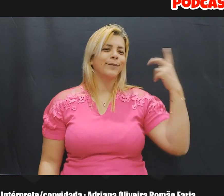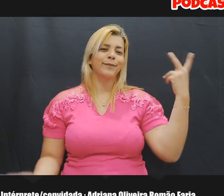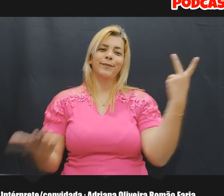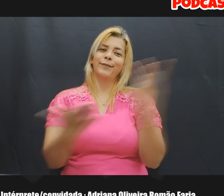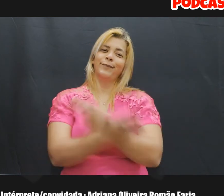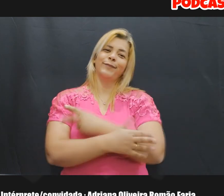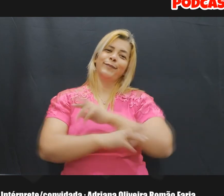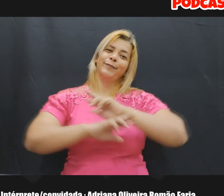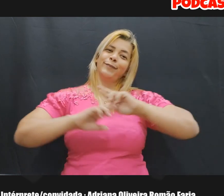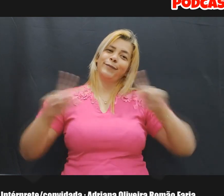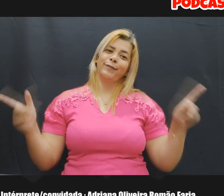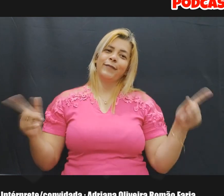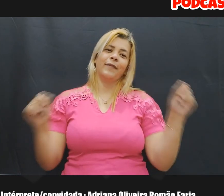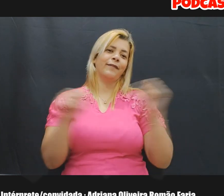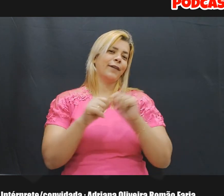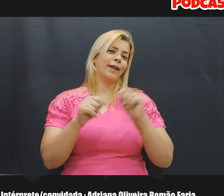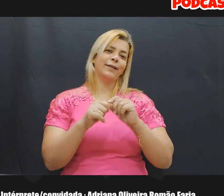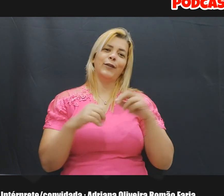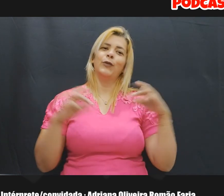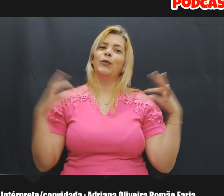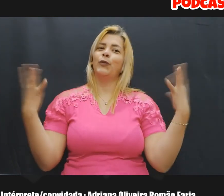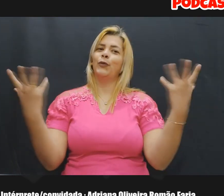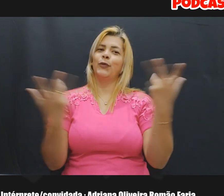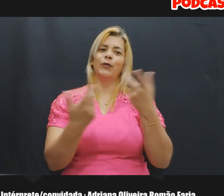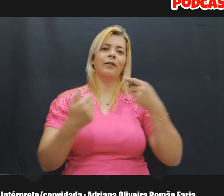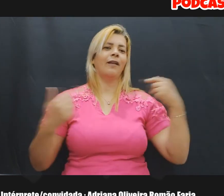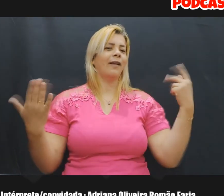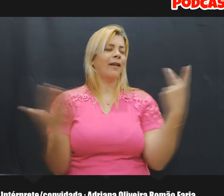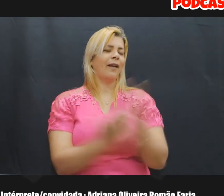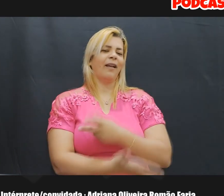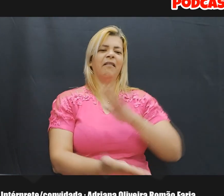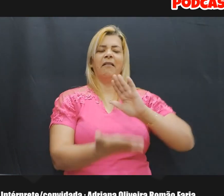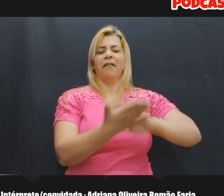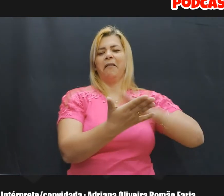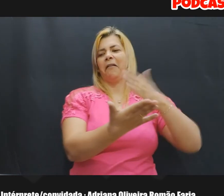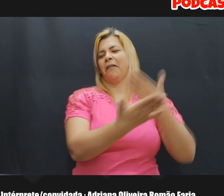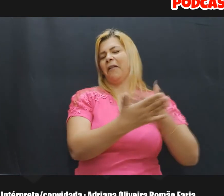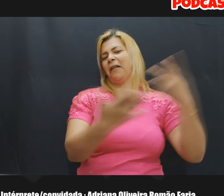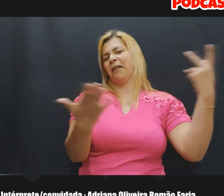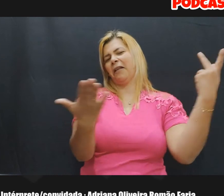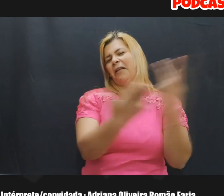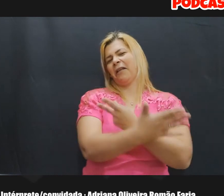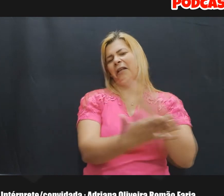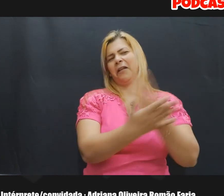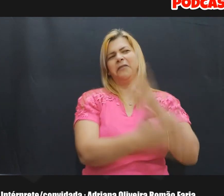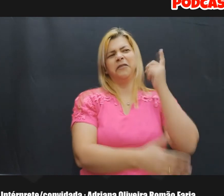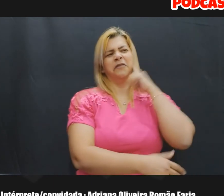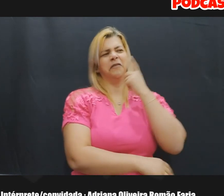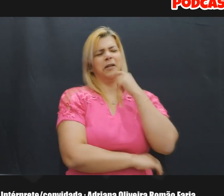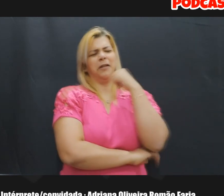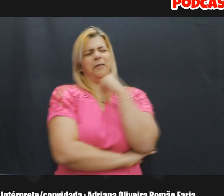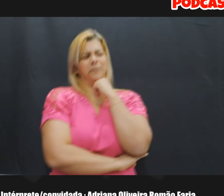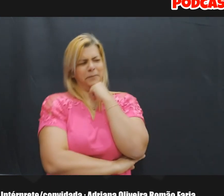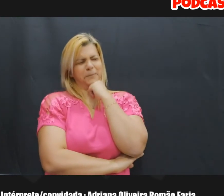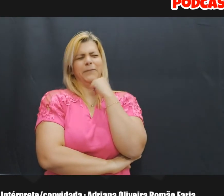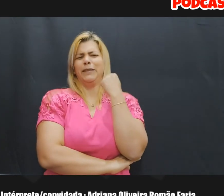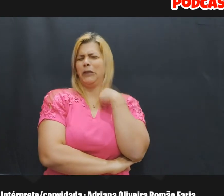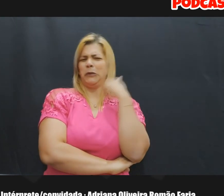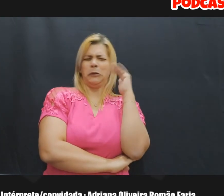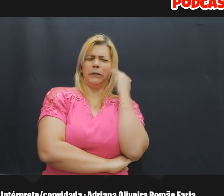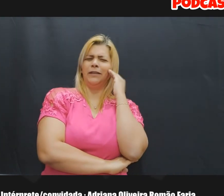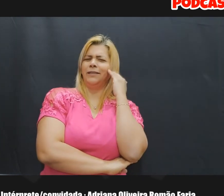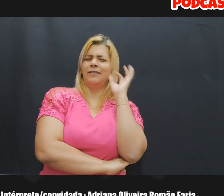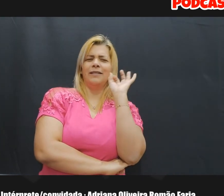gente. Aí fazem tudo isso, né? Fazem traduções erradas, os surdos falam que não entendeu. E é como a gente está